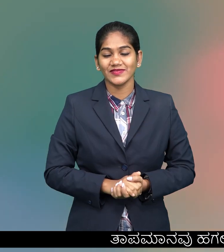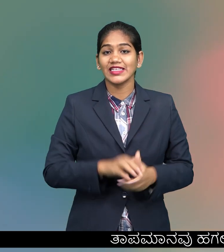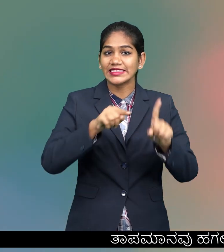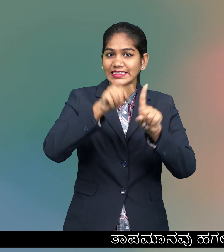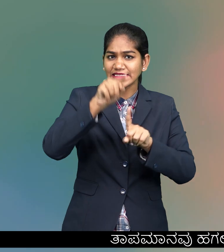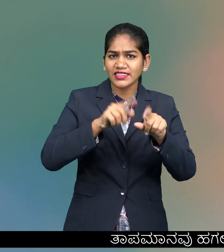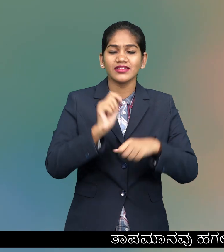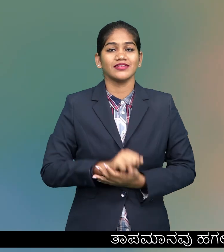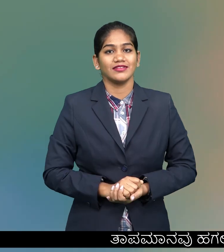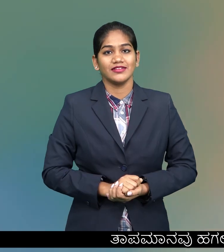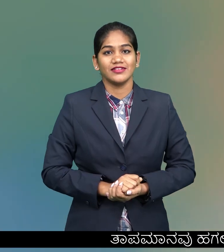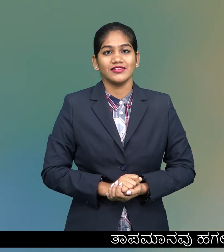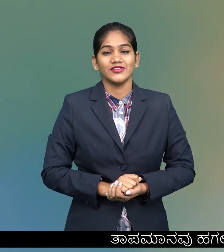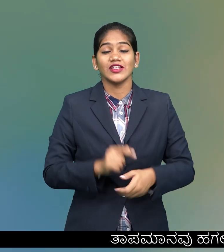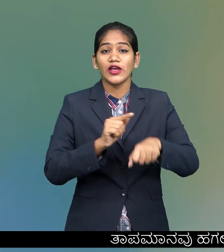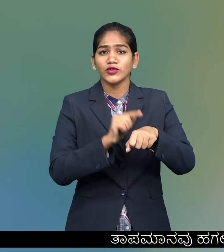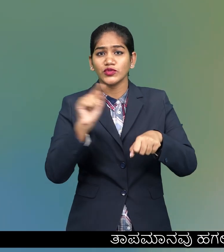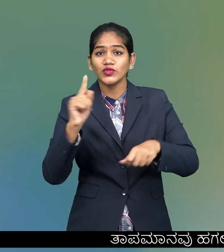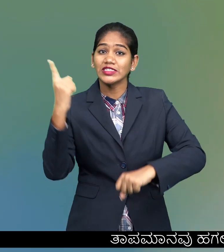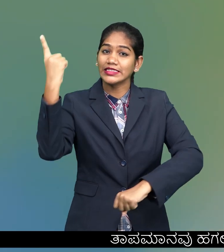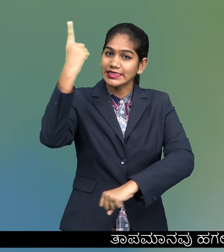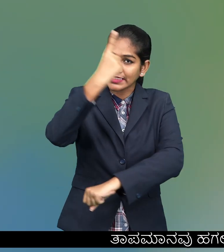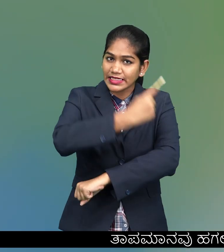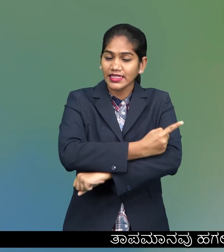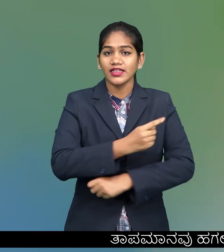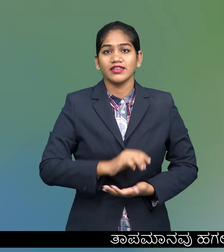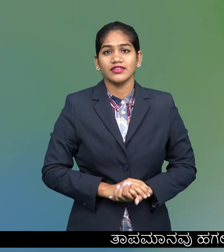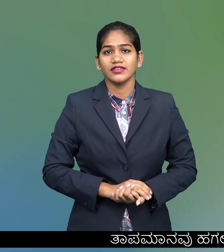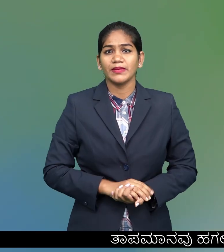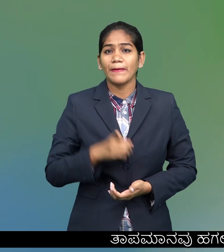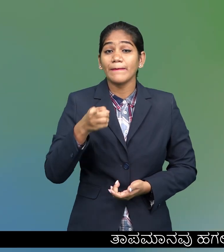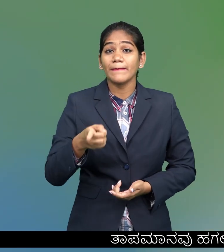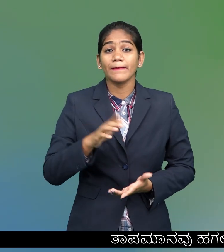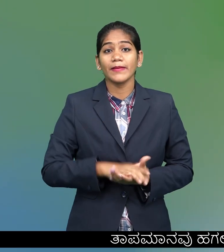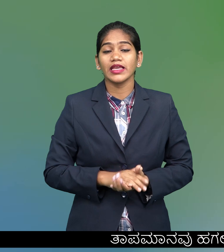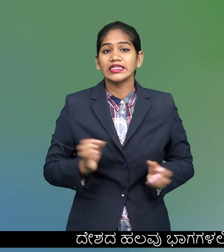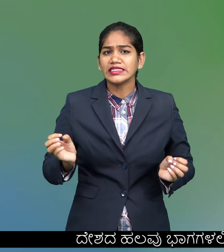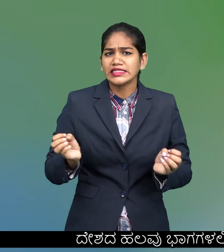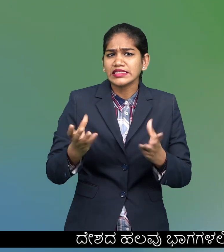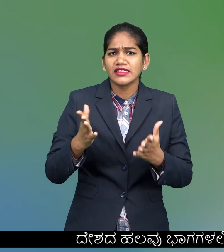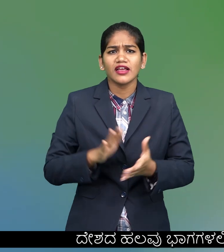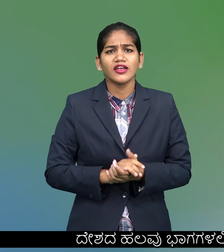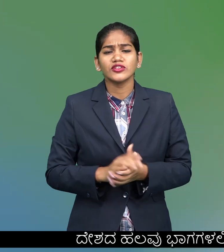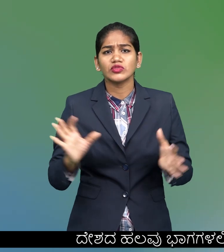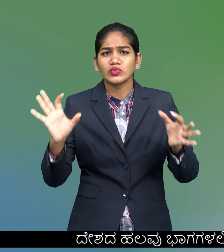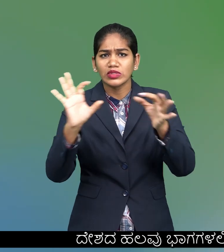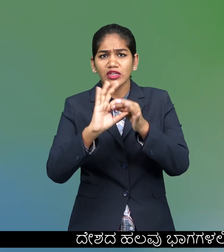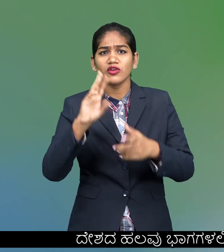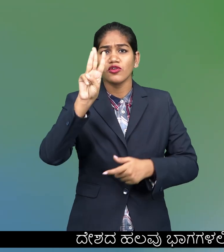ತಾಪಮಾನವು ಹಗಲಿನಲ್ಲಿ 41 ಸೆಲ್ಸಿಯಸ್ನಿಂದ 42 ಸೆಲ್ಸಿಯಸ್ ವರೆಗೆ ದೇಶದ ಹಲವು ಭಾಗಗಳಲ್ಲಿ,